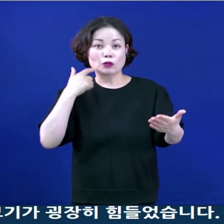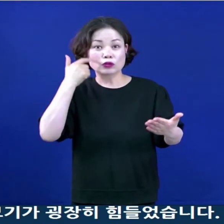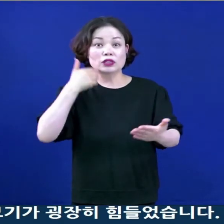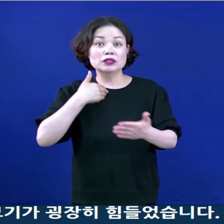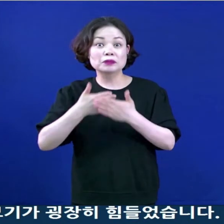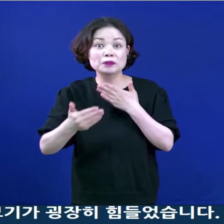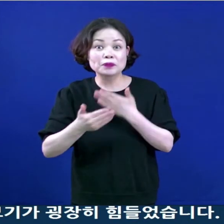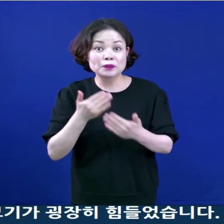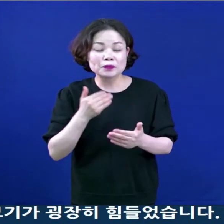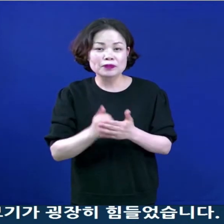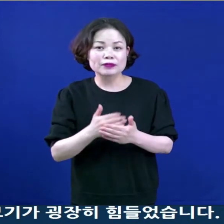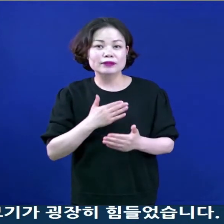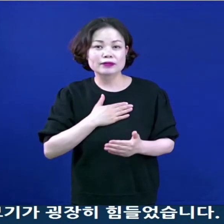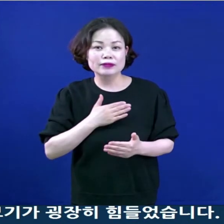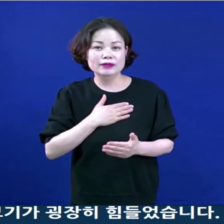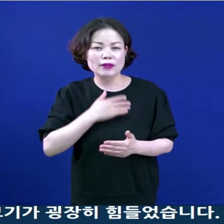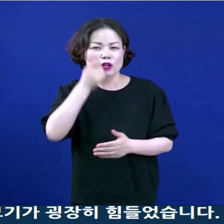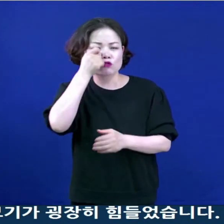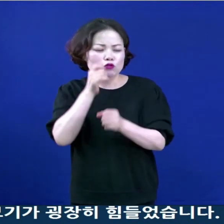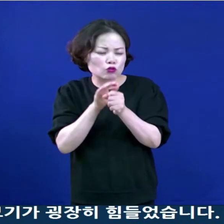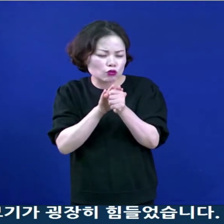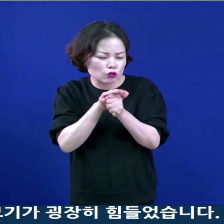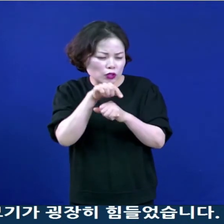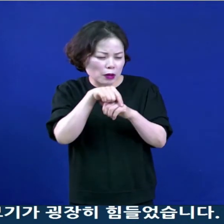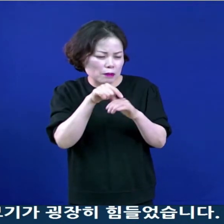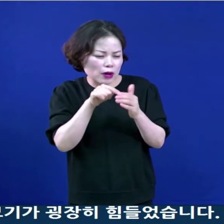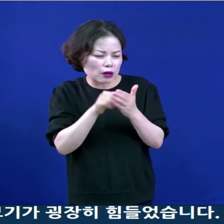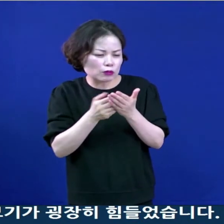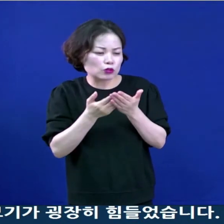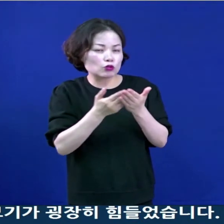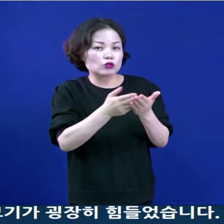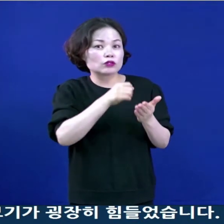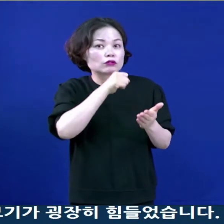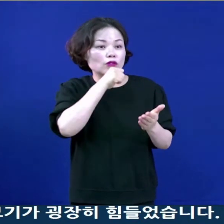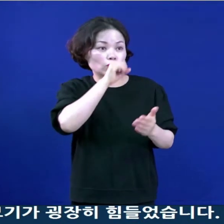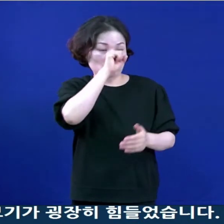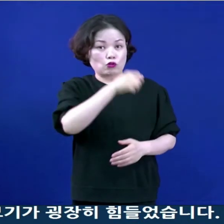있는데, 제가 긍휼의 마음을 갖고 주면 성적이 좋아져요.